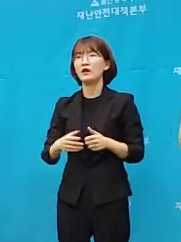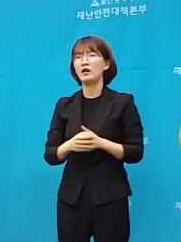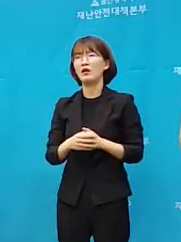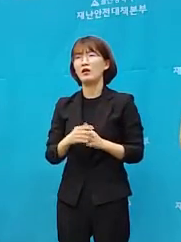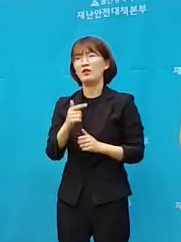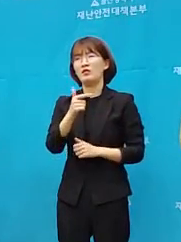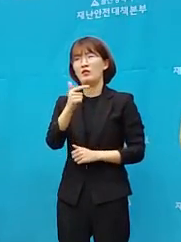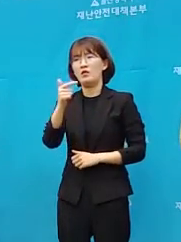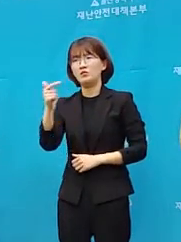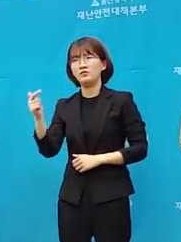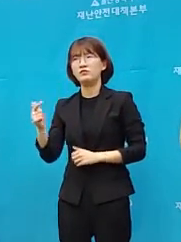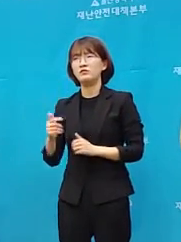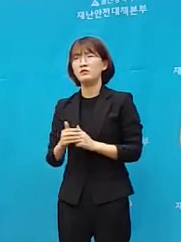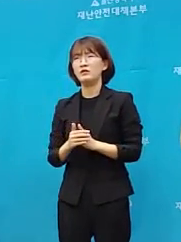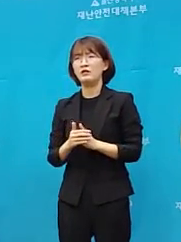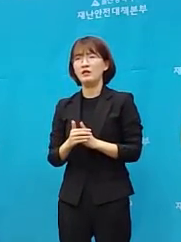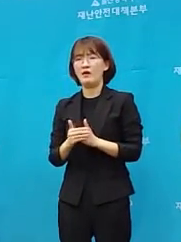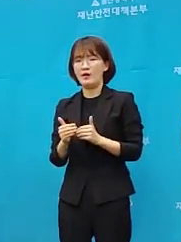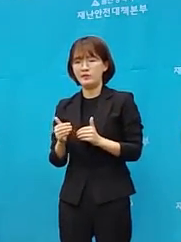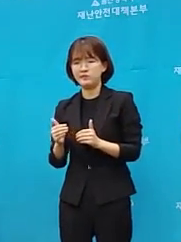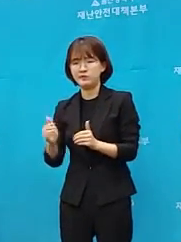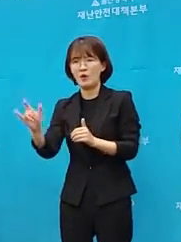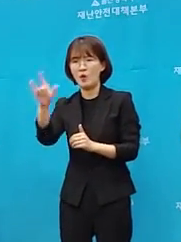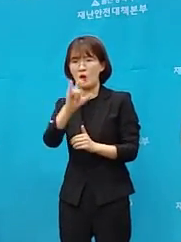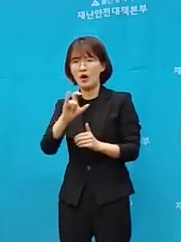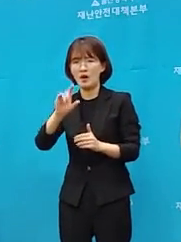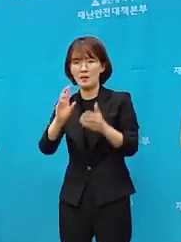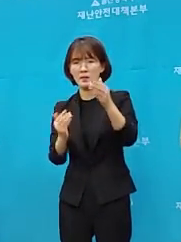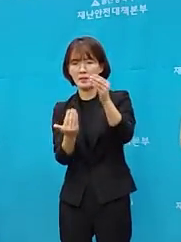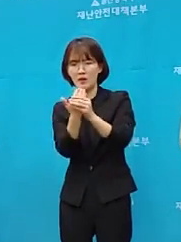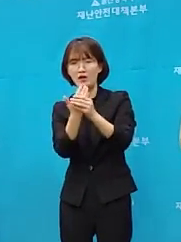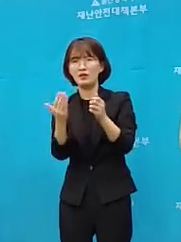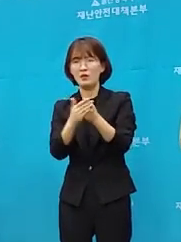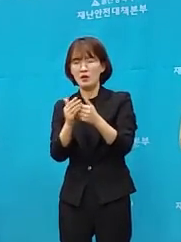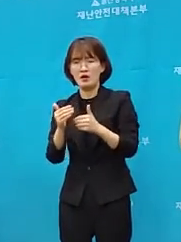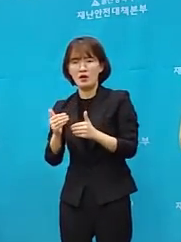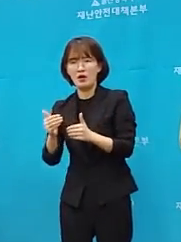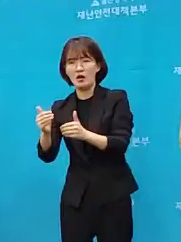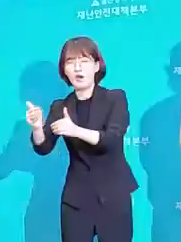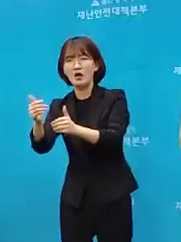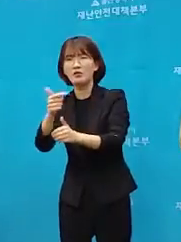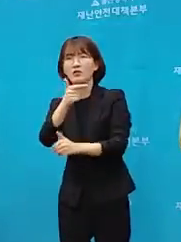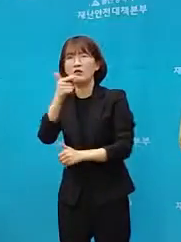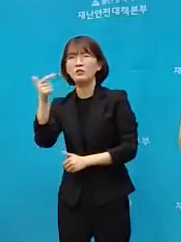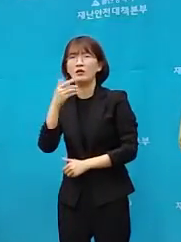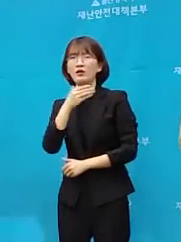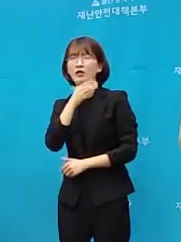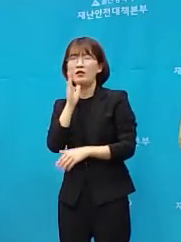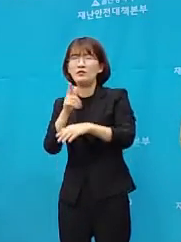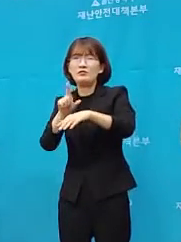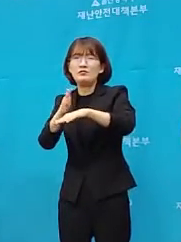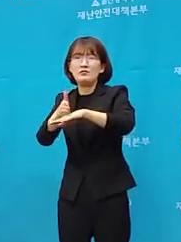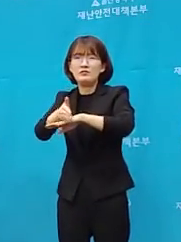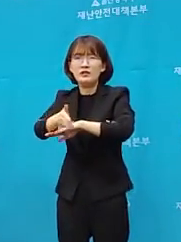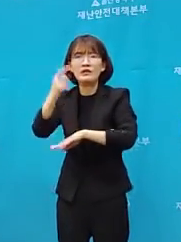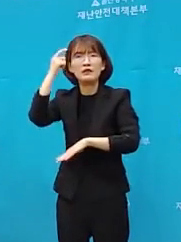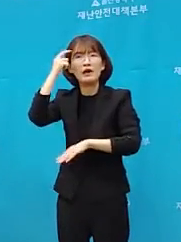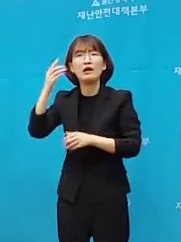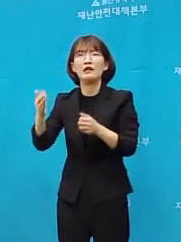이건 너무 진행되는 코로나 사태에 비해서 너무 느리다는